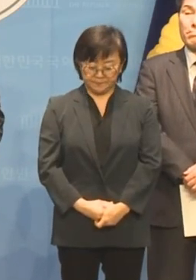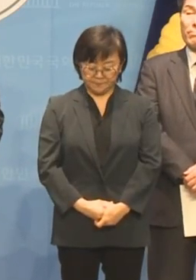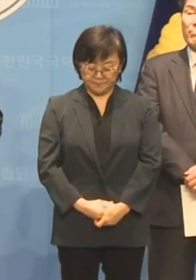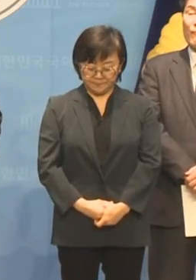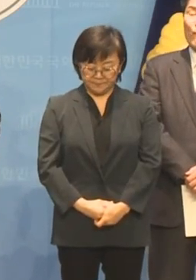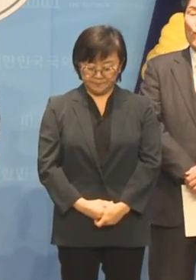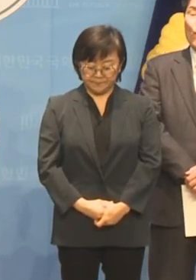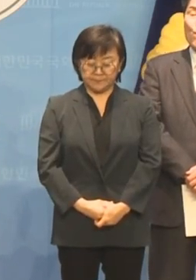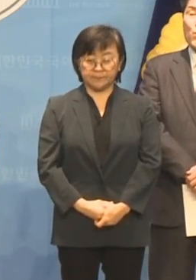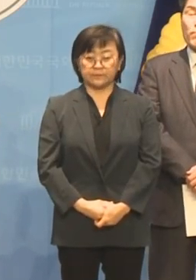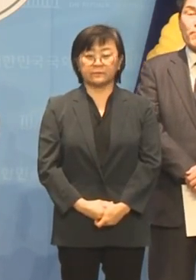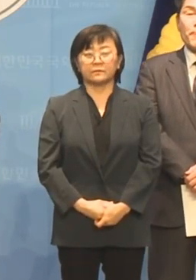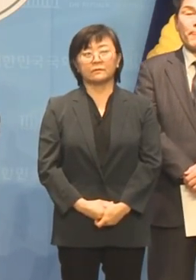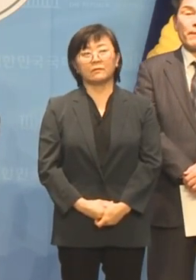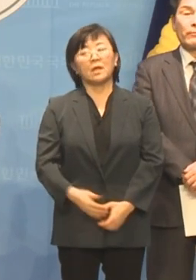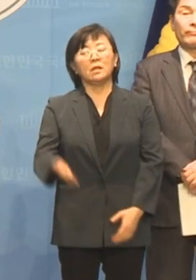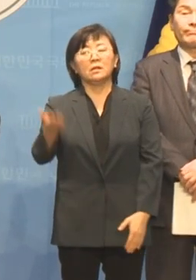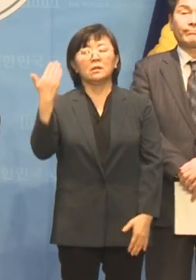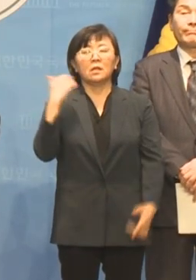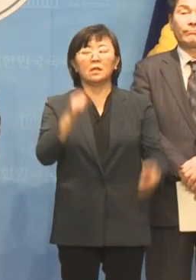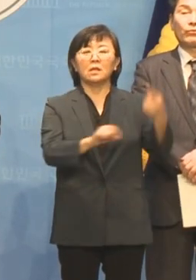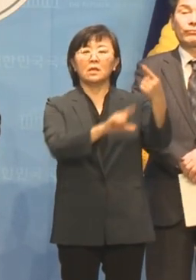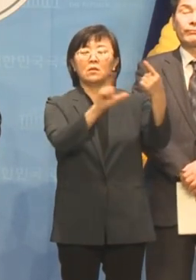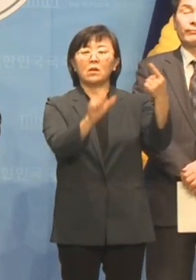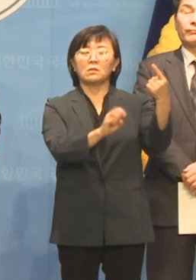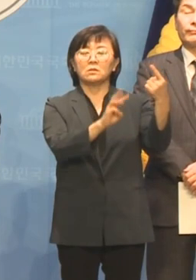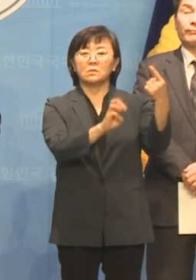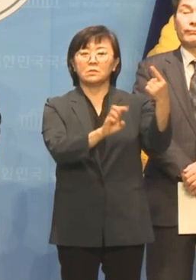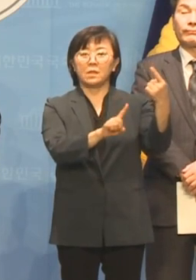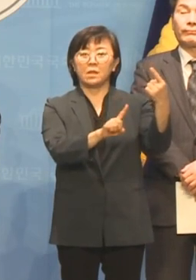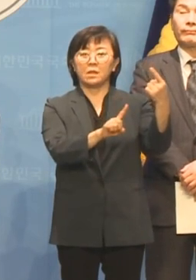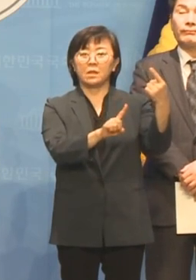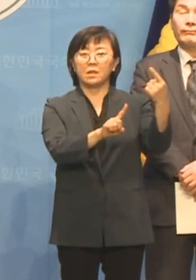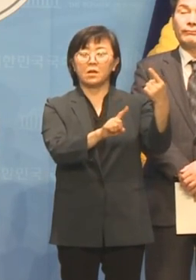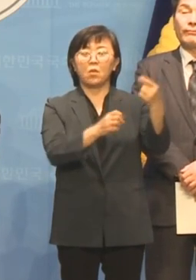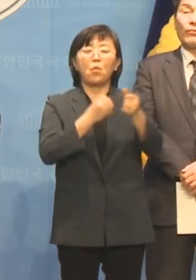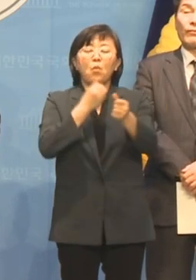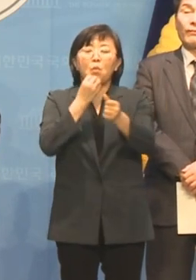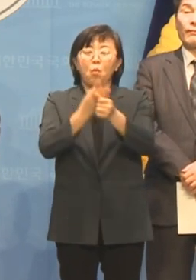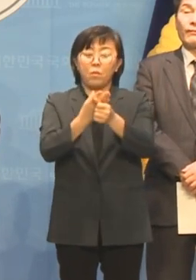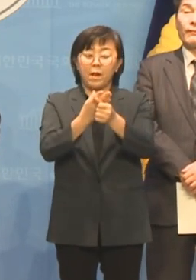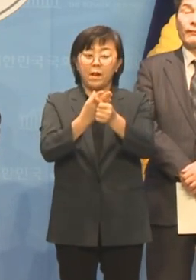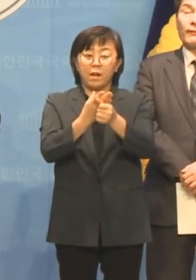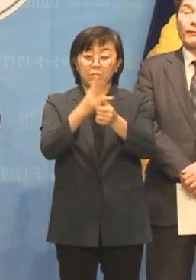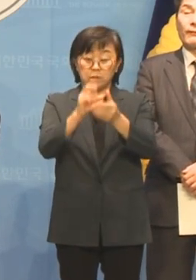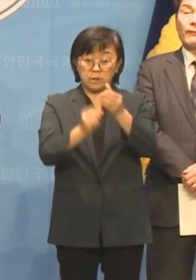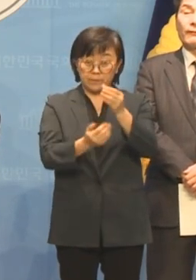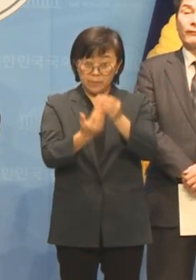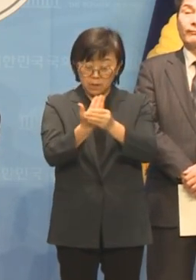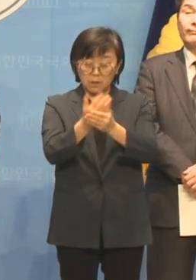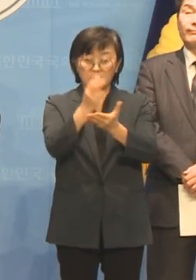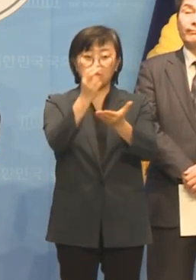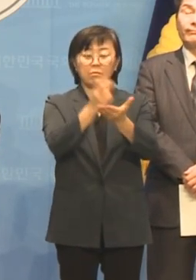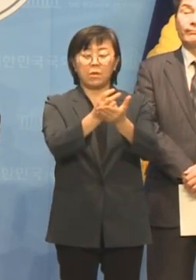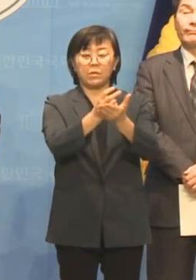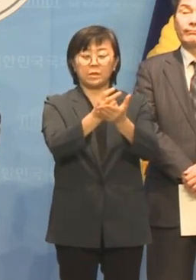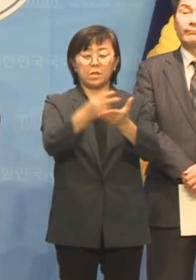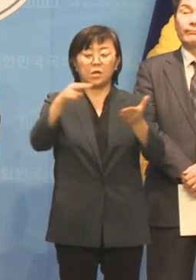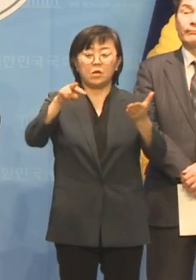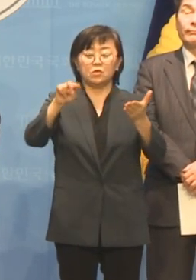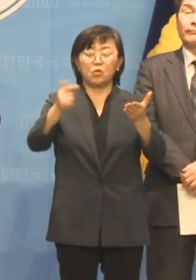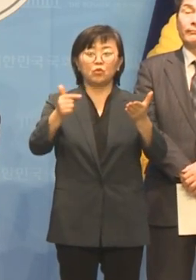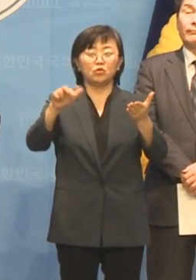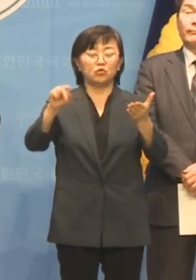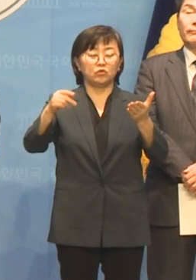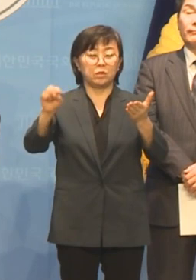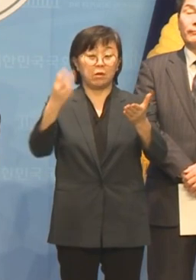여러분들 잘 아시는 것처럼 지난 1월 31일 날 고발사주 사건으로 법원에서 손준성